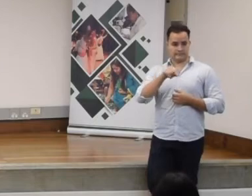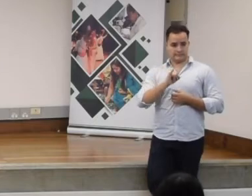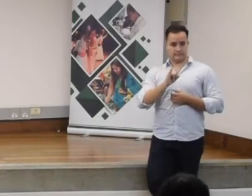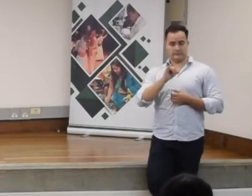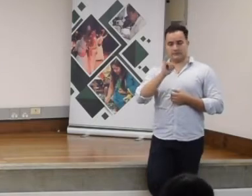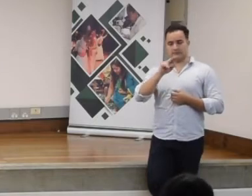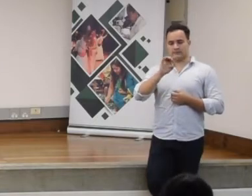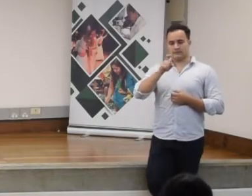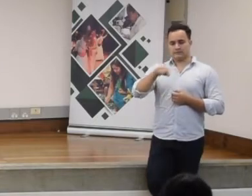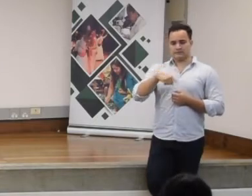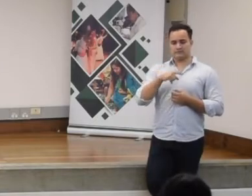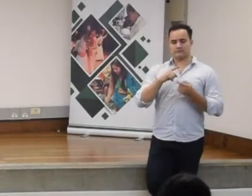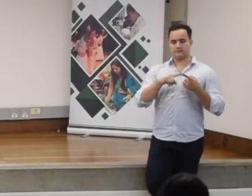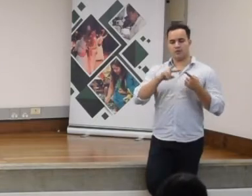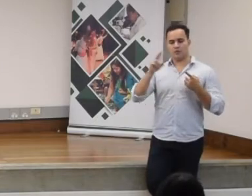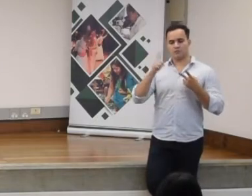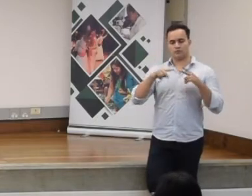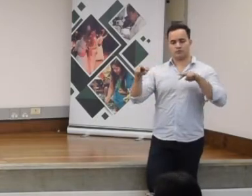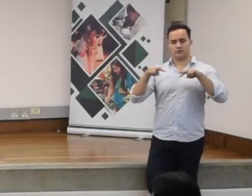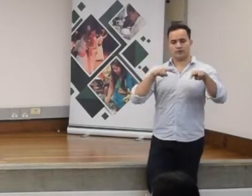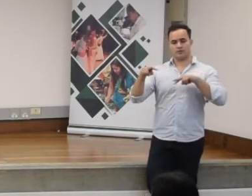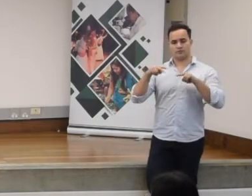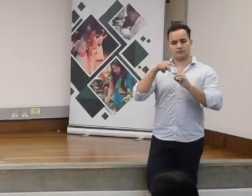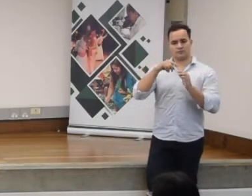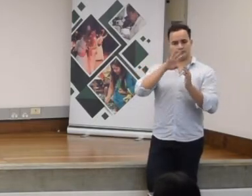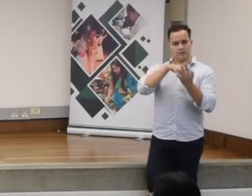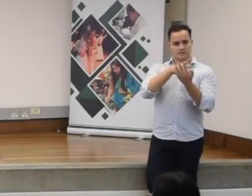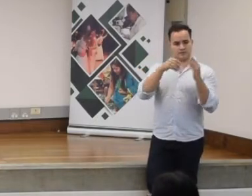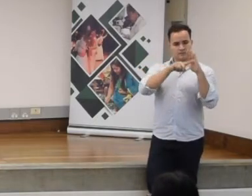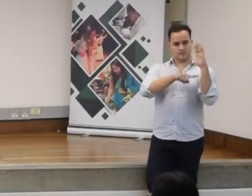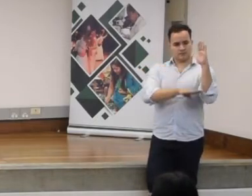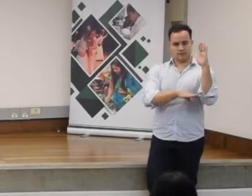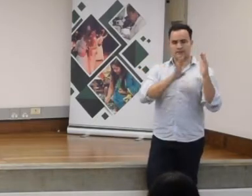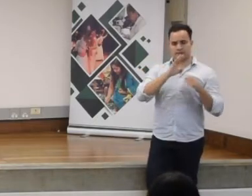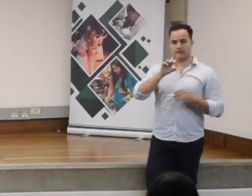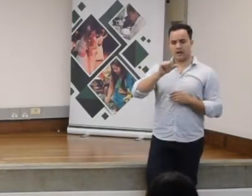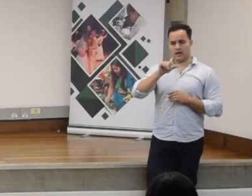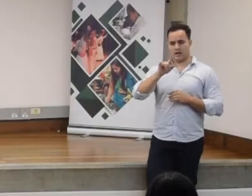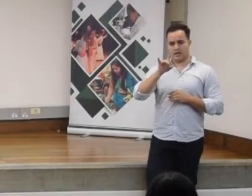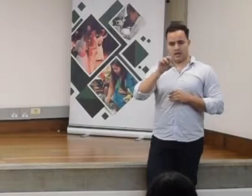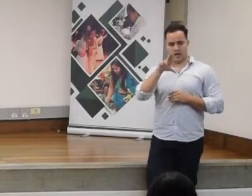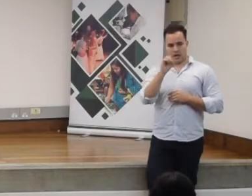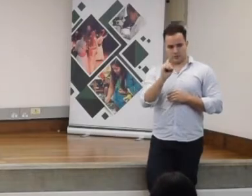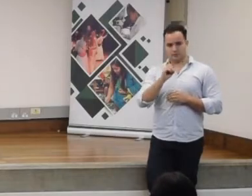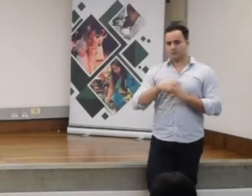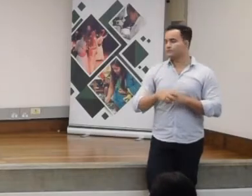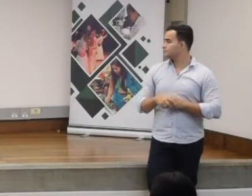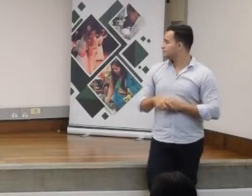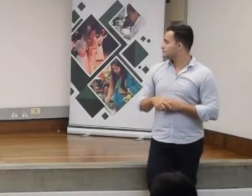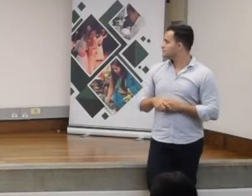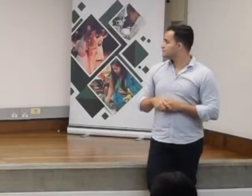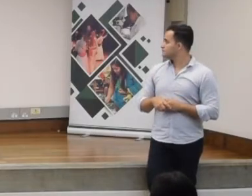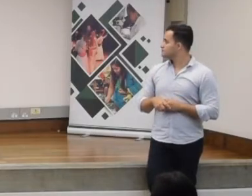el coordinador de la unidad de asuntos curriculares, el profesor Alejandro Hurtado.